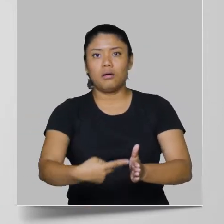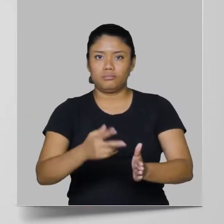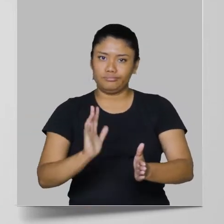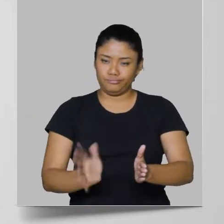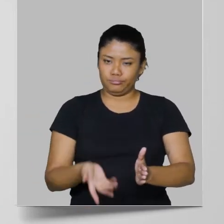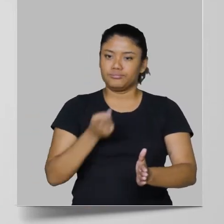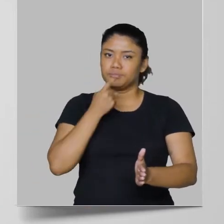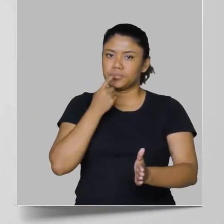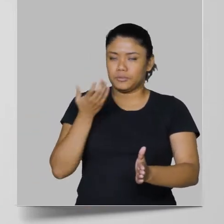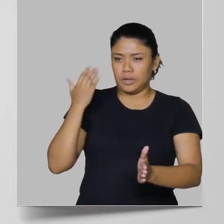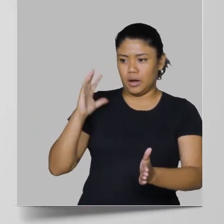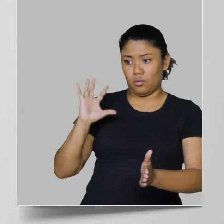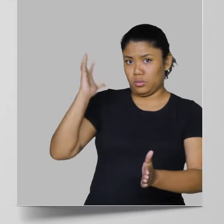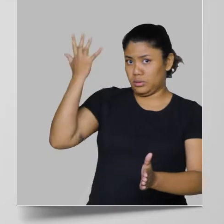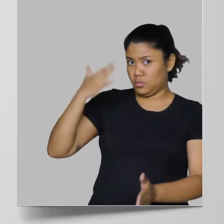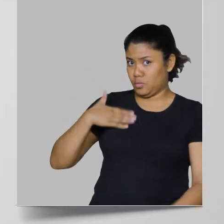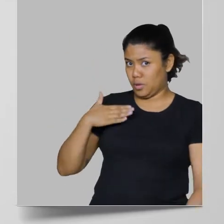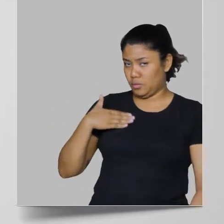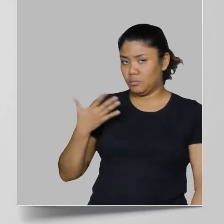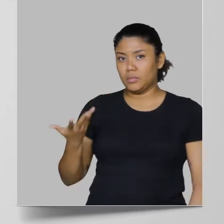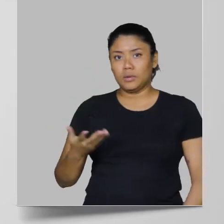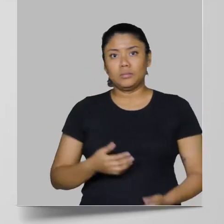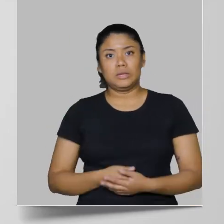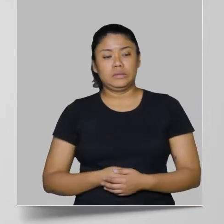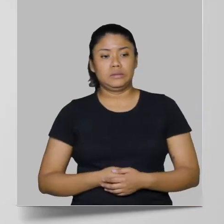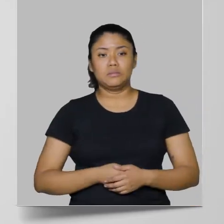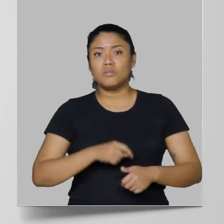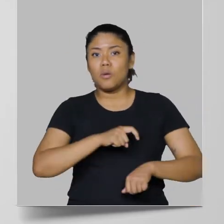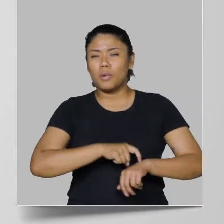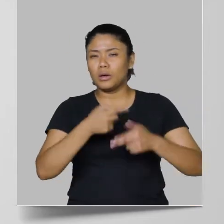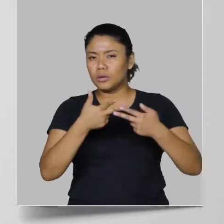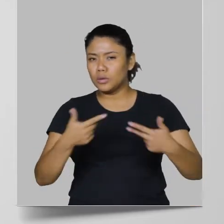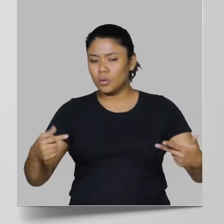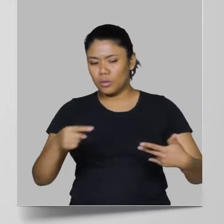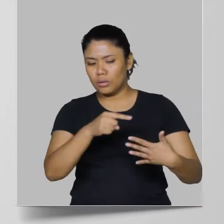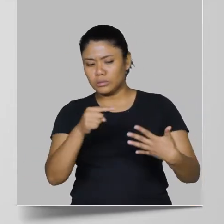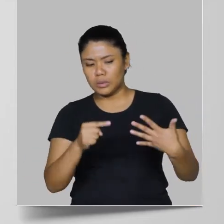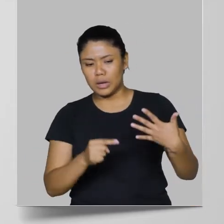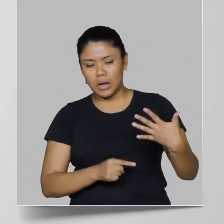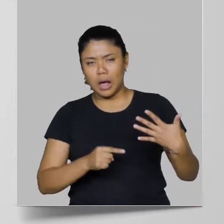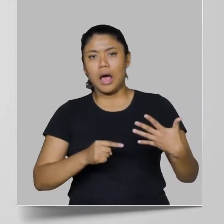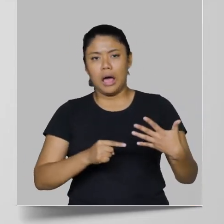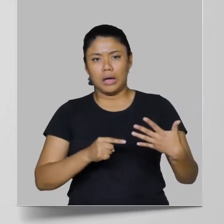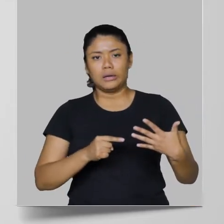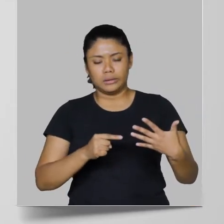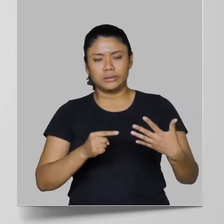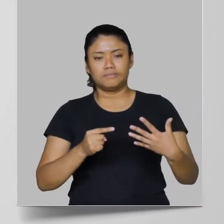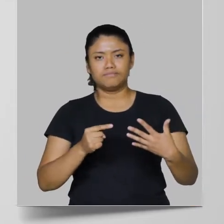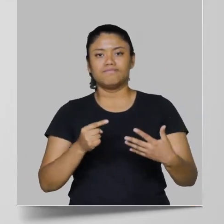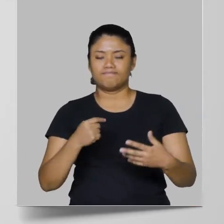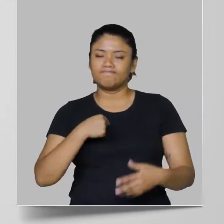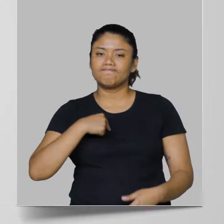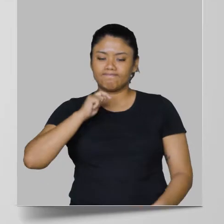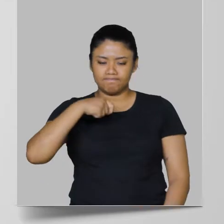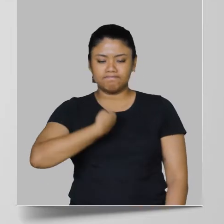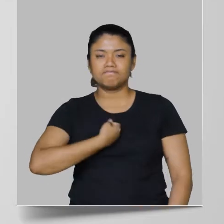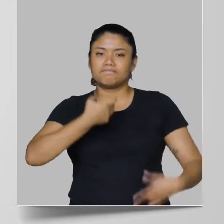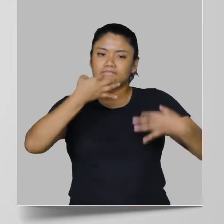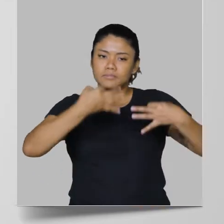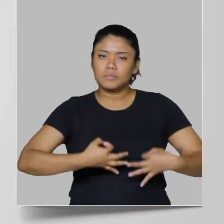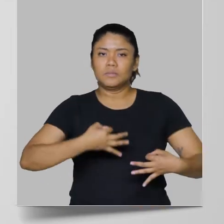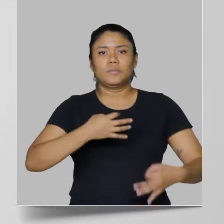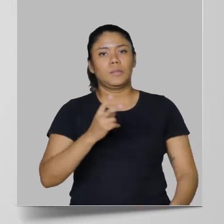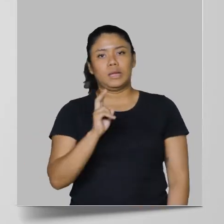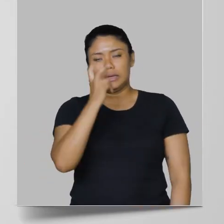assim, são essas situações que evidenciam que eu sou cega, né? E que mostram que isso